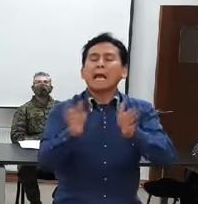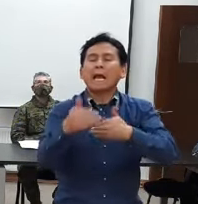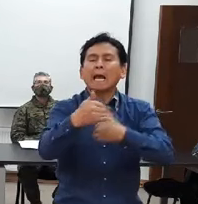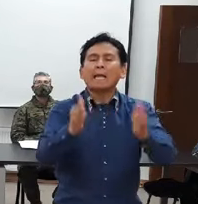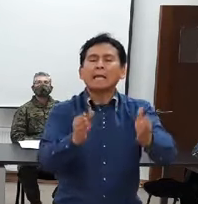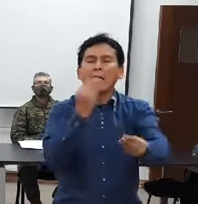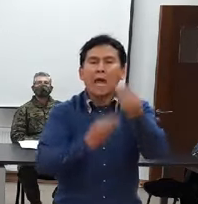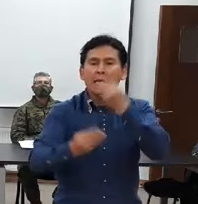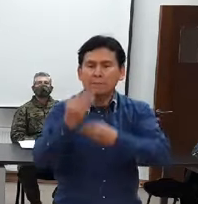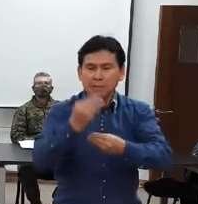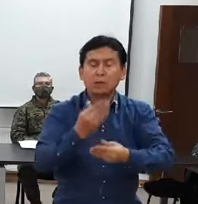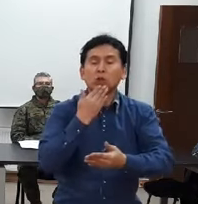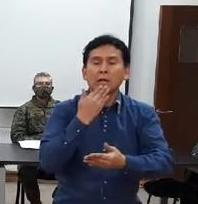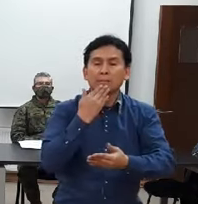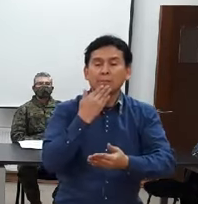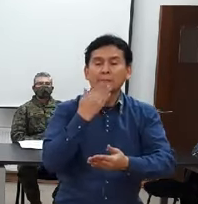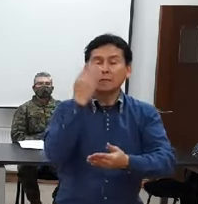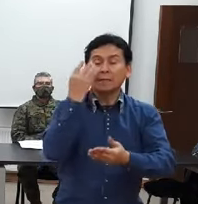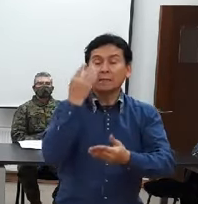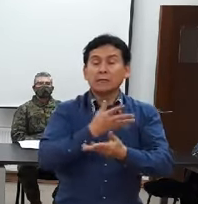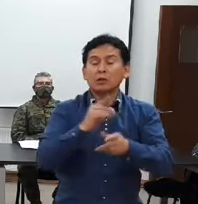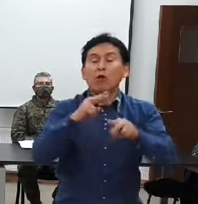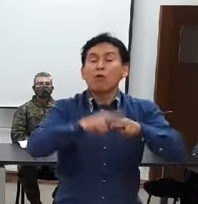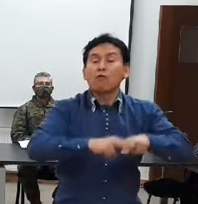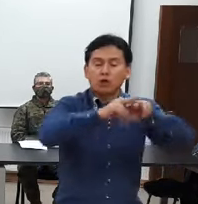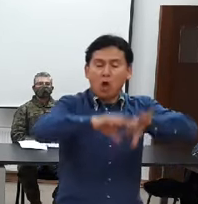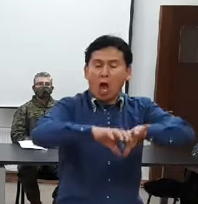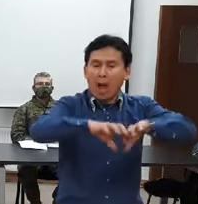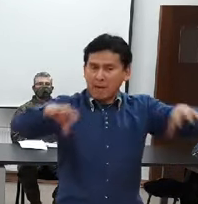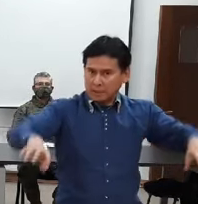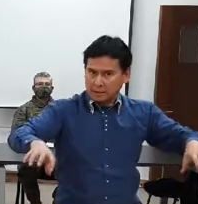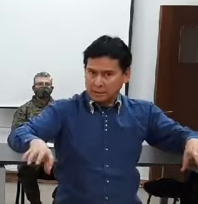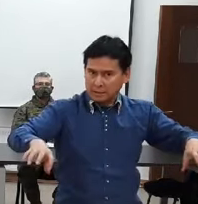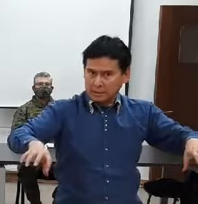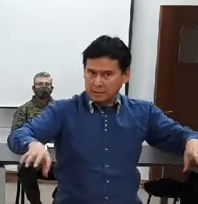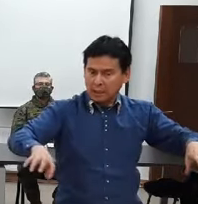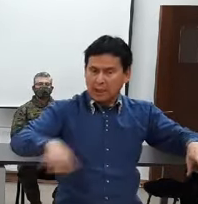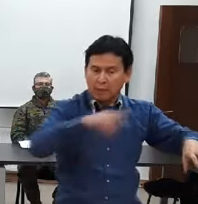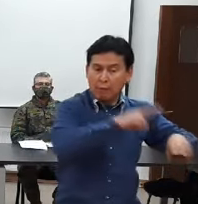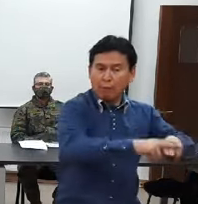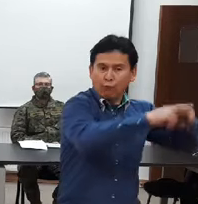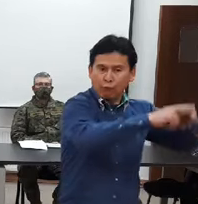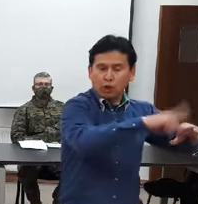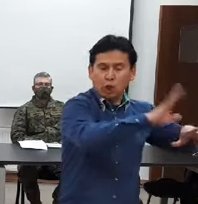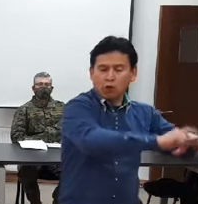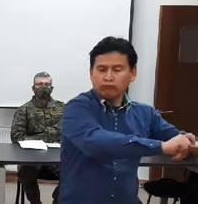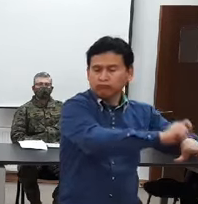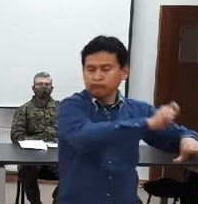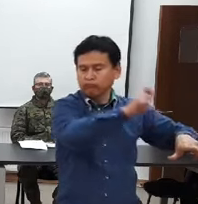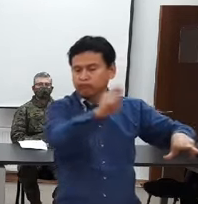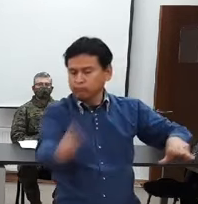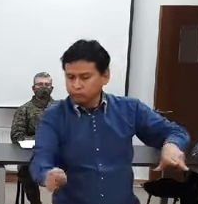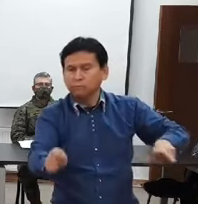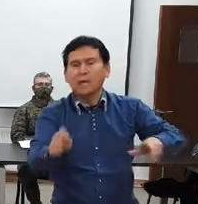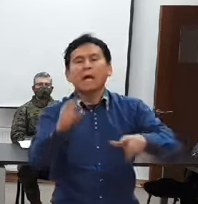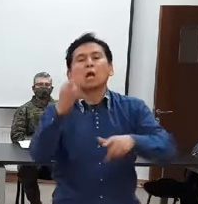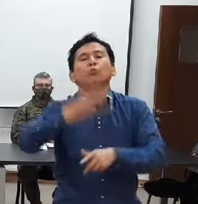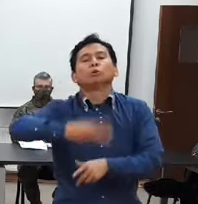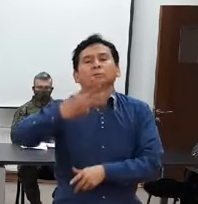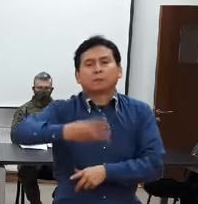anunciadas también por esta Intendente. Son fondos apartes y extraordinarios que el Gobierno, a través de Subdere, le entrega a los